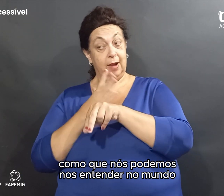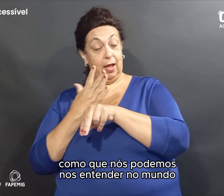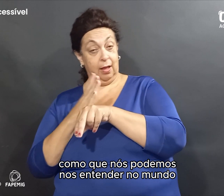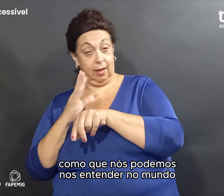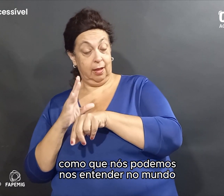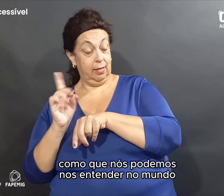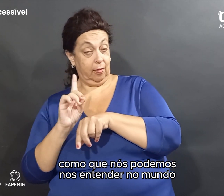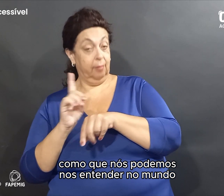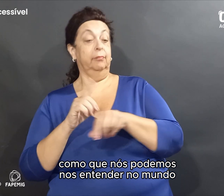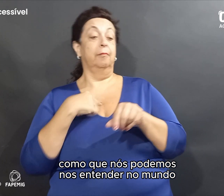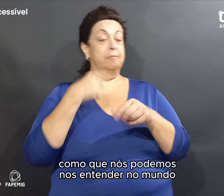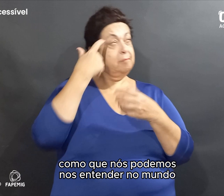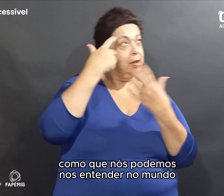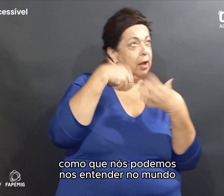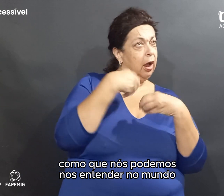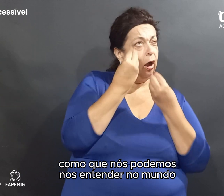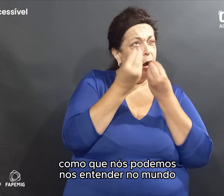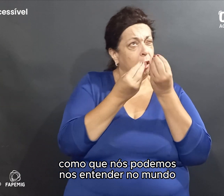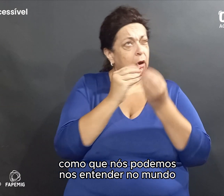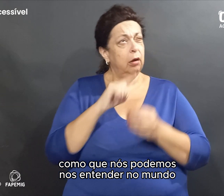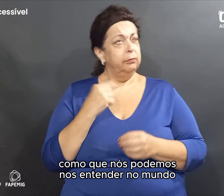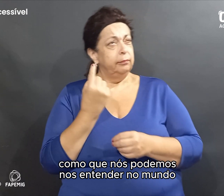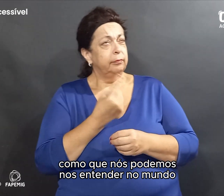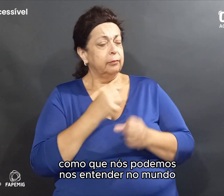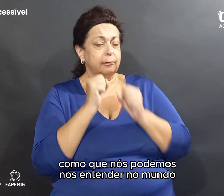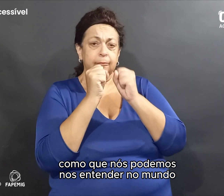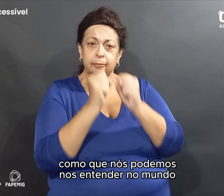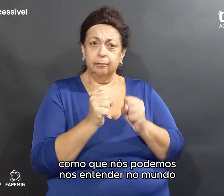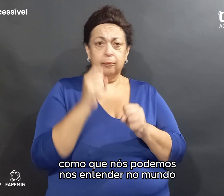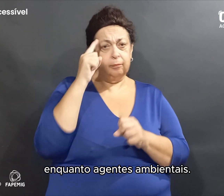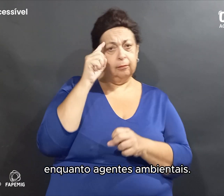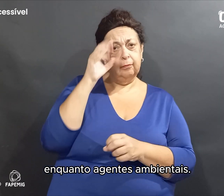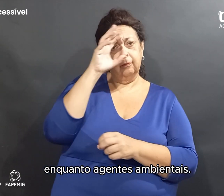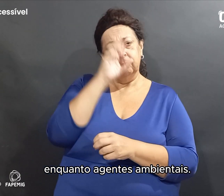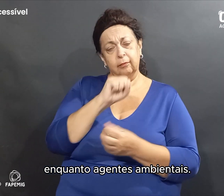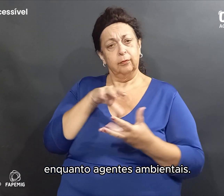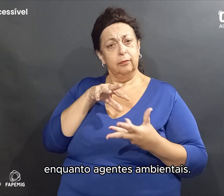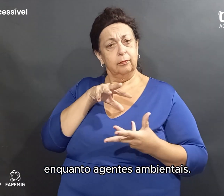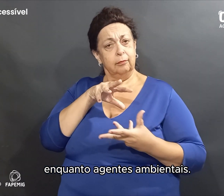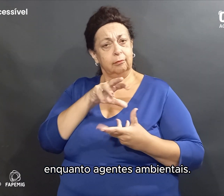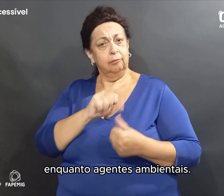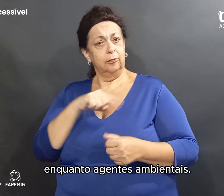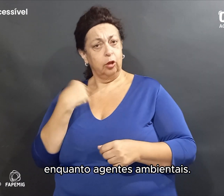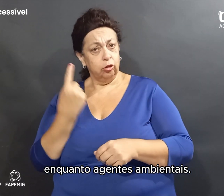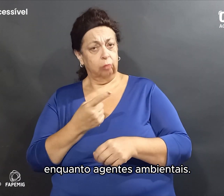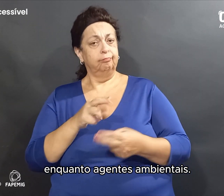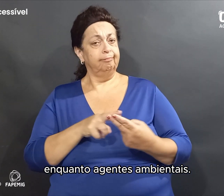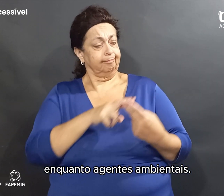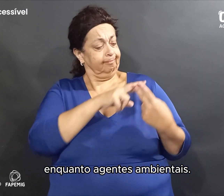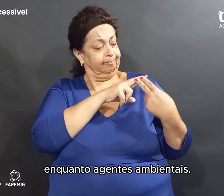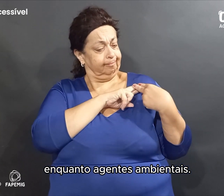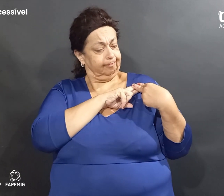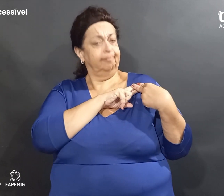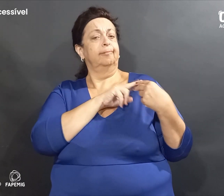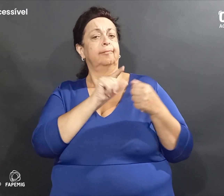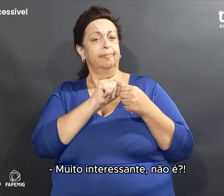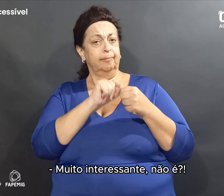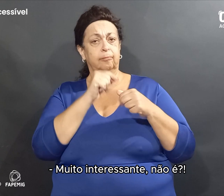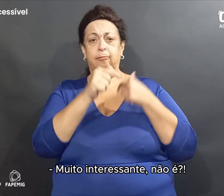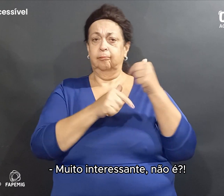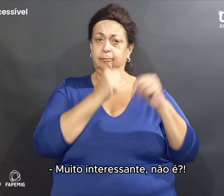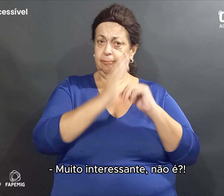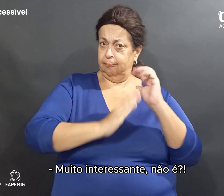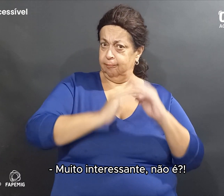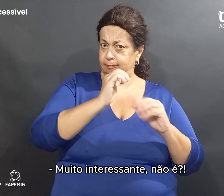pensar como que nós podemos nos entender no mundo enquanto agentes ambientais.